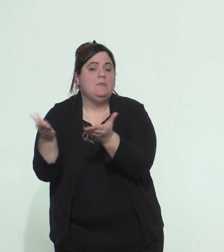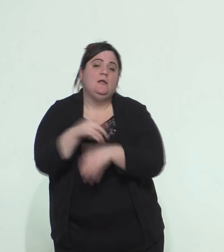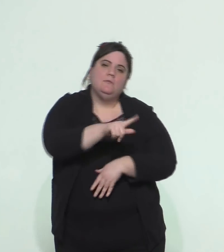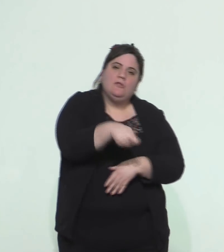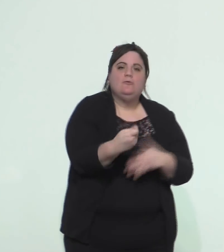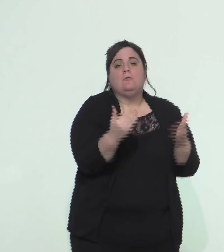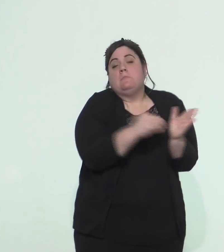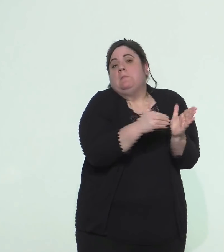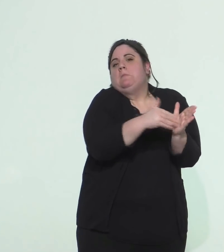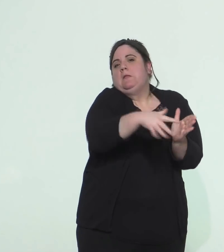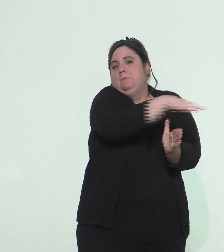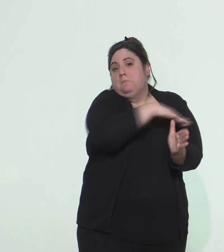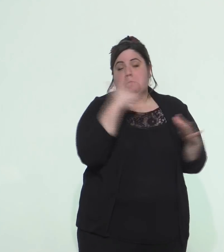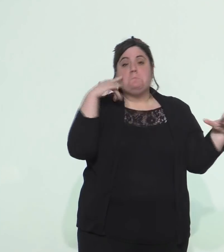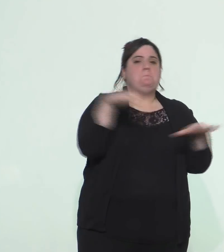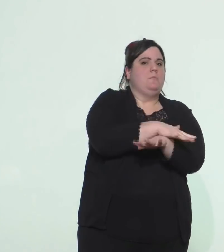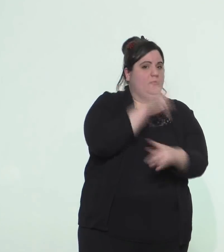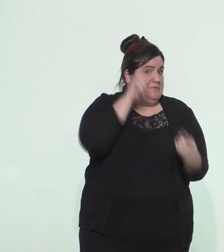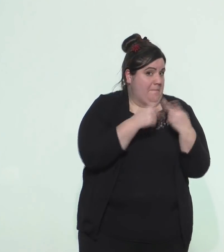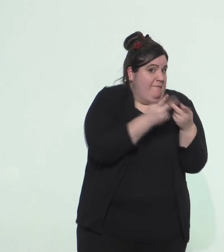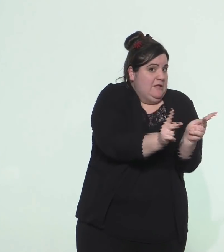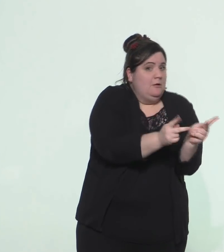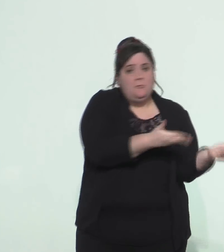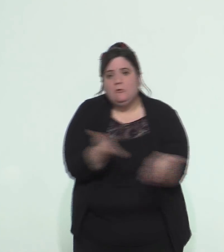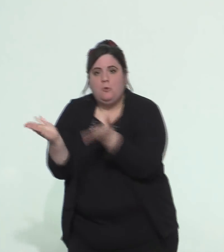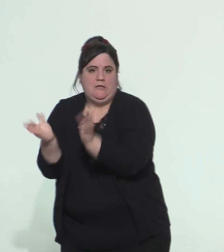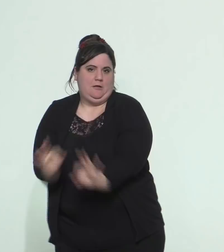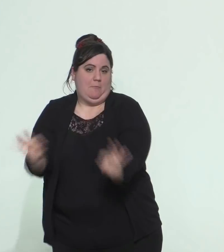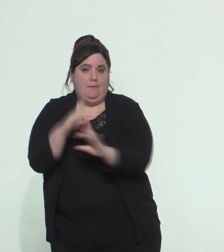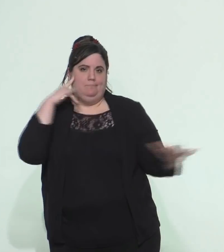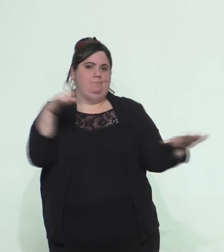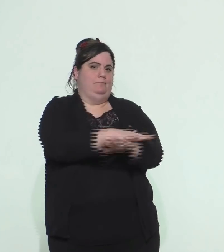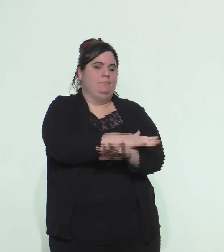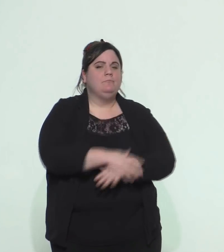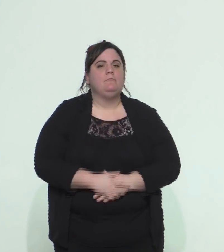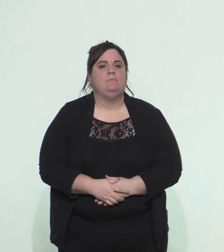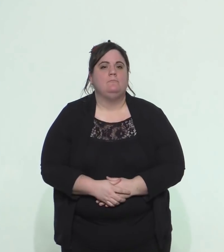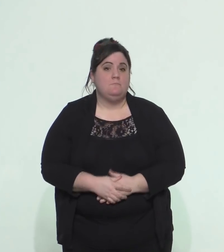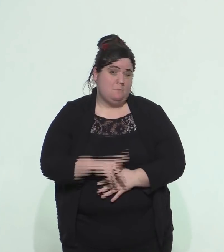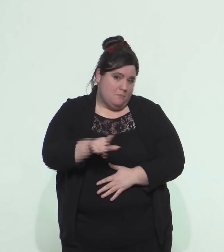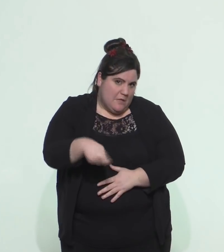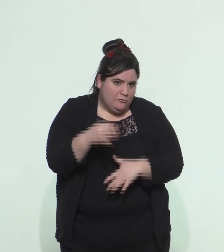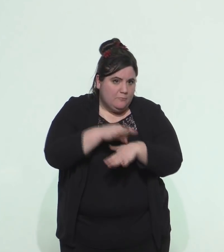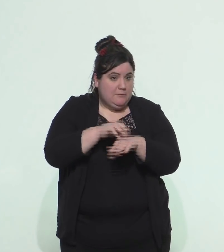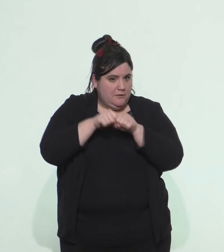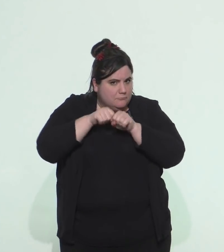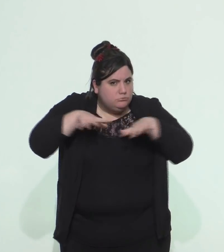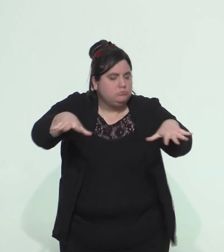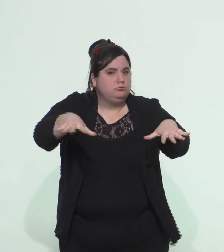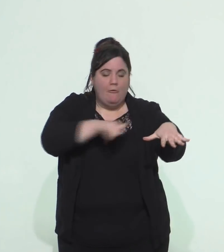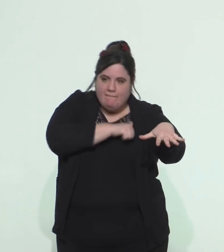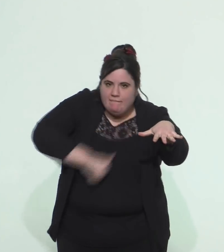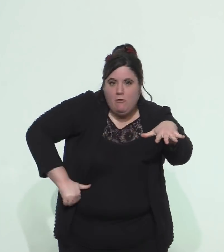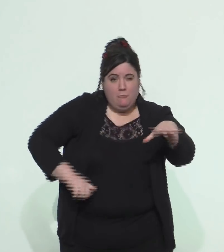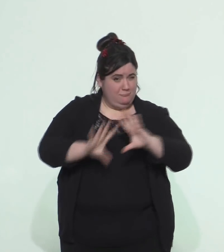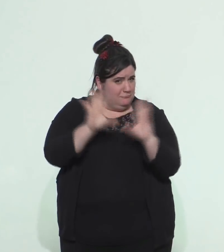guéri spontanément en ville sans nécessité de passage à l'hôpital. Vous le constatez, cette épidémie est massive, elle est sévère. Nous